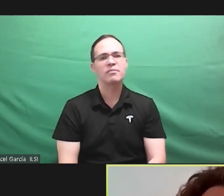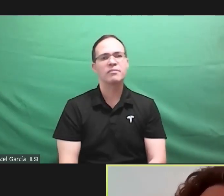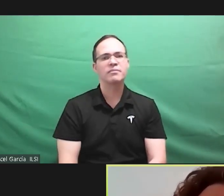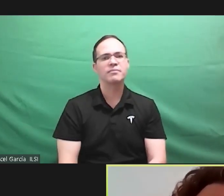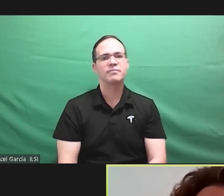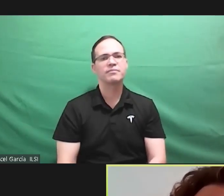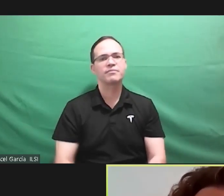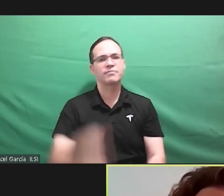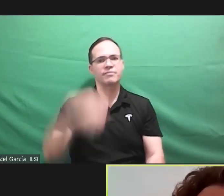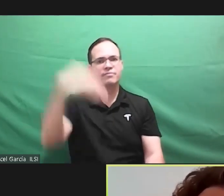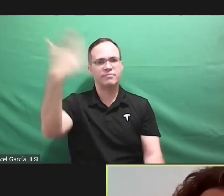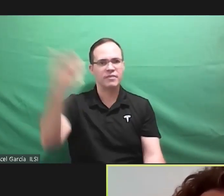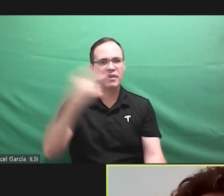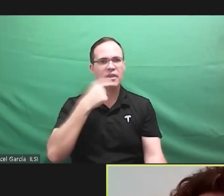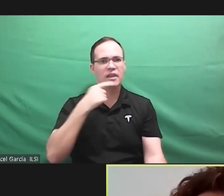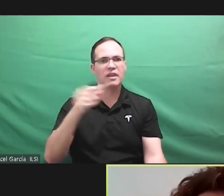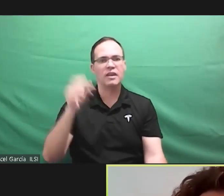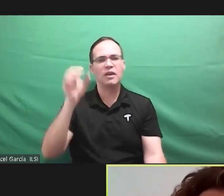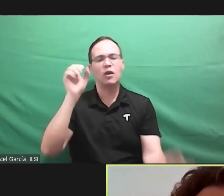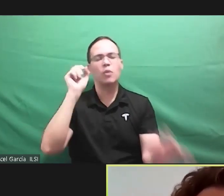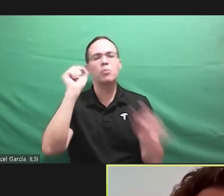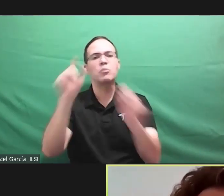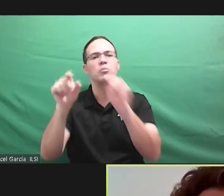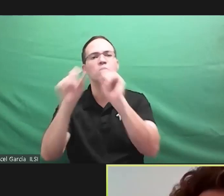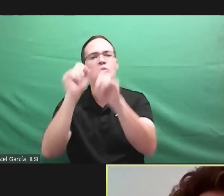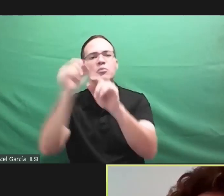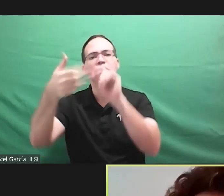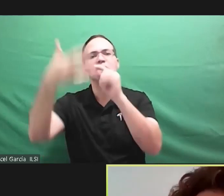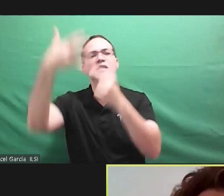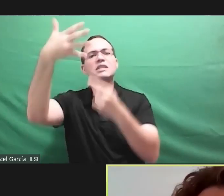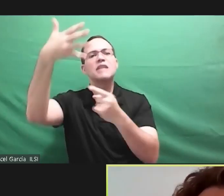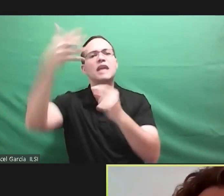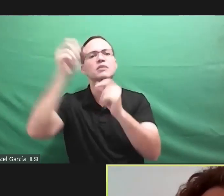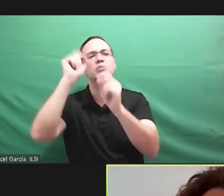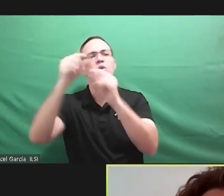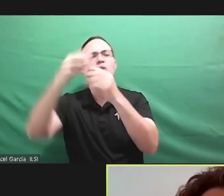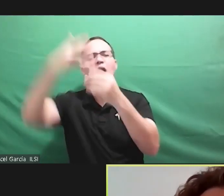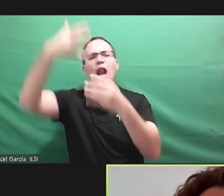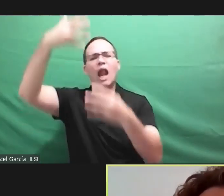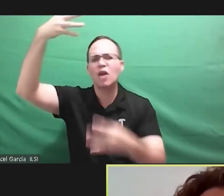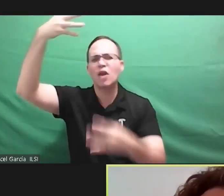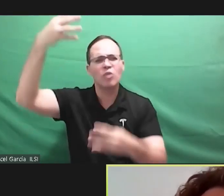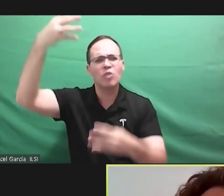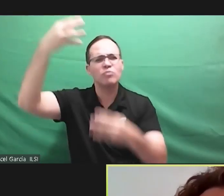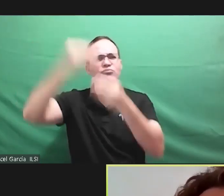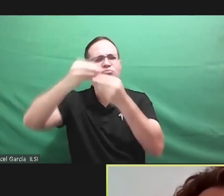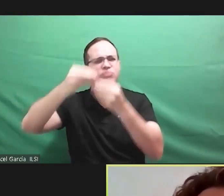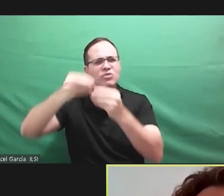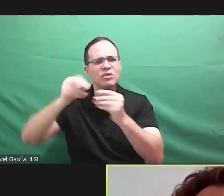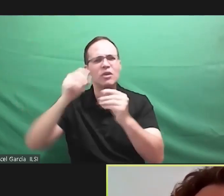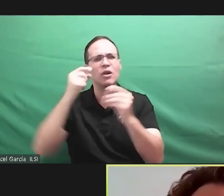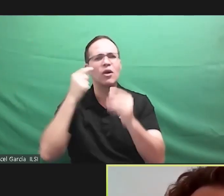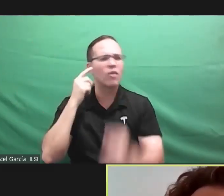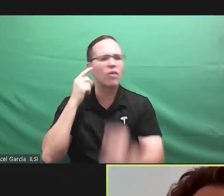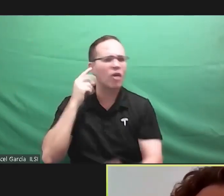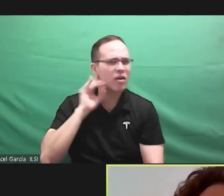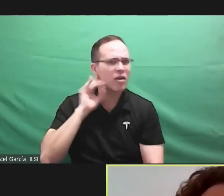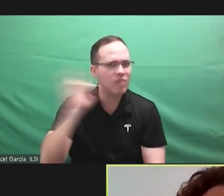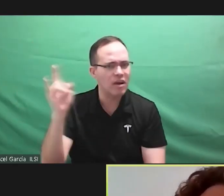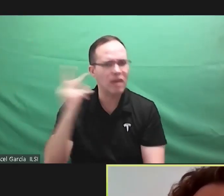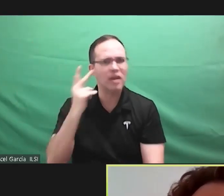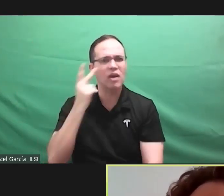La versión breve de las preguntas de Washington Group, donc 6 preguntas sobre temas como andar, ver, oír,